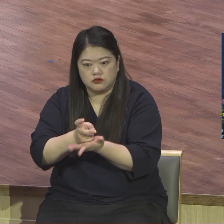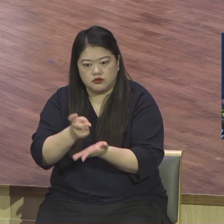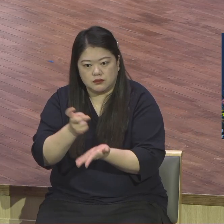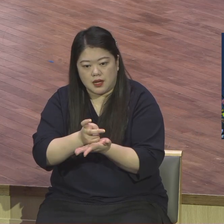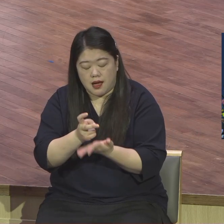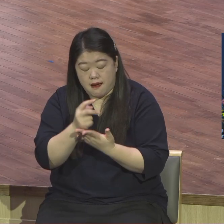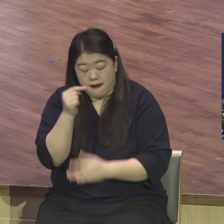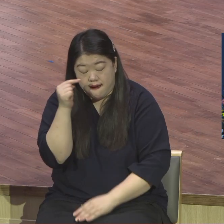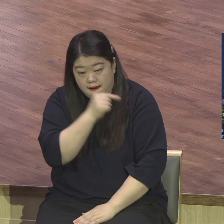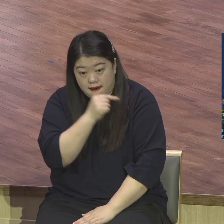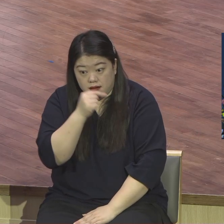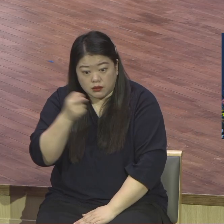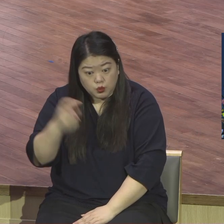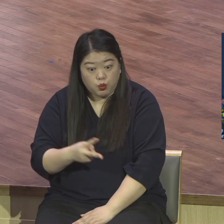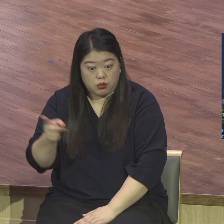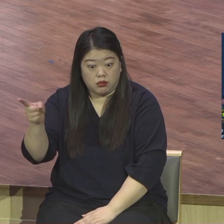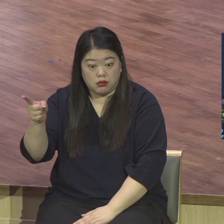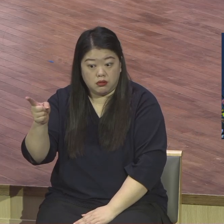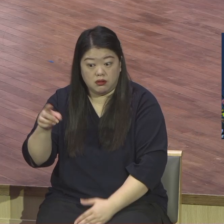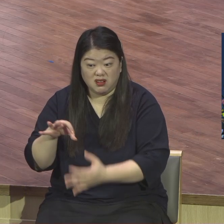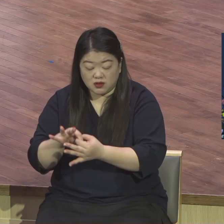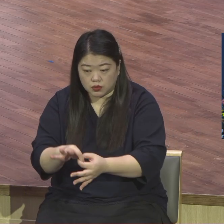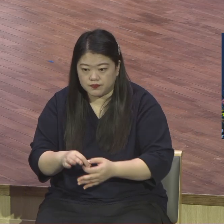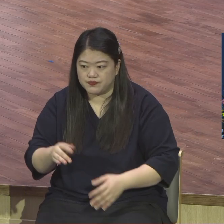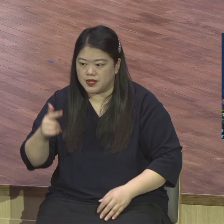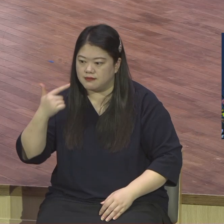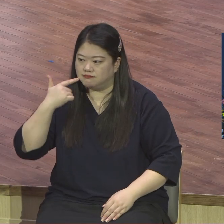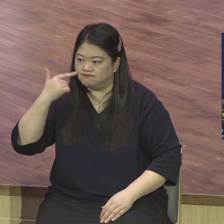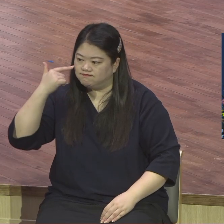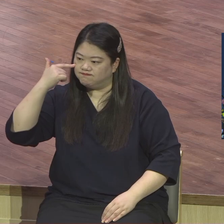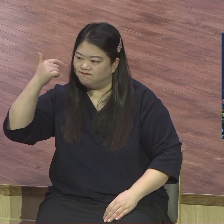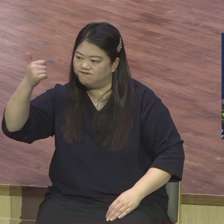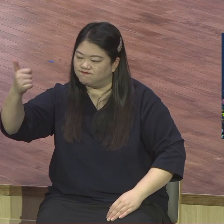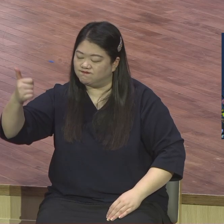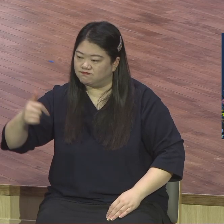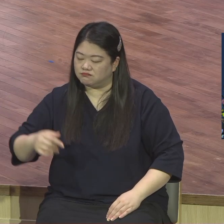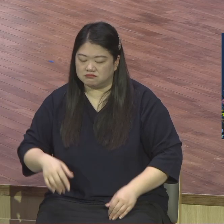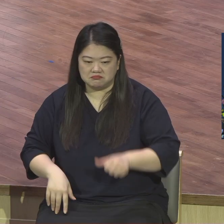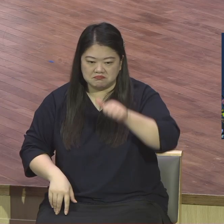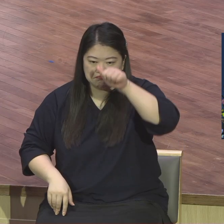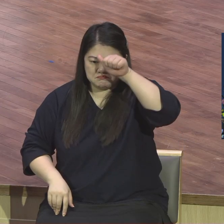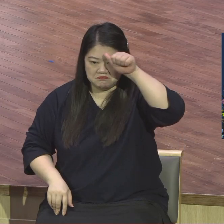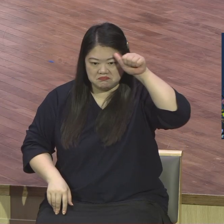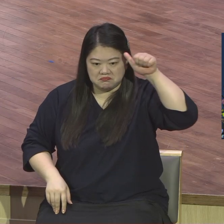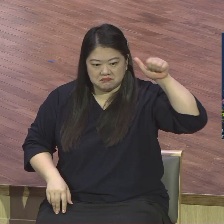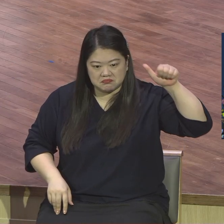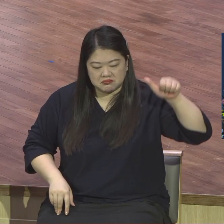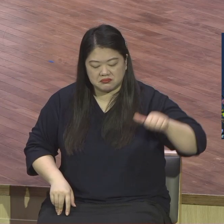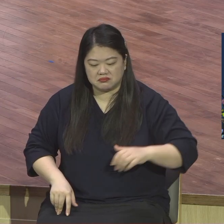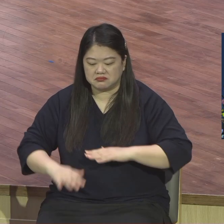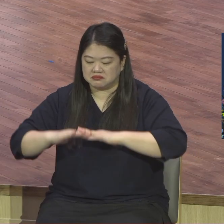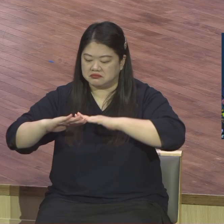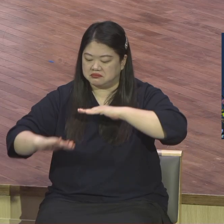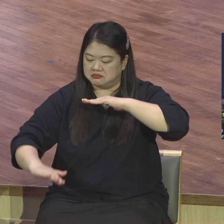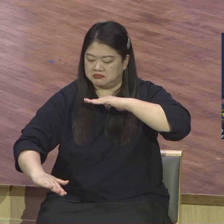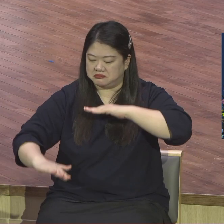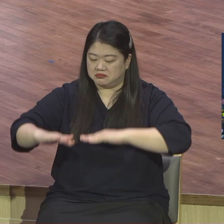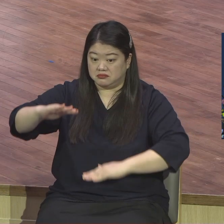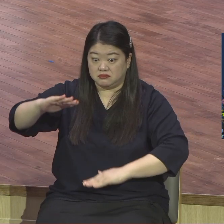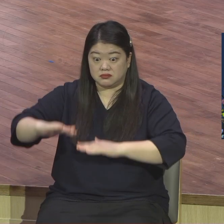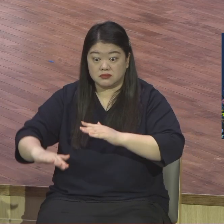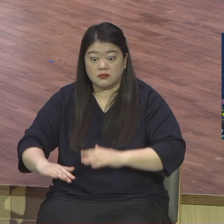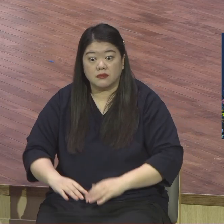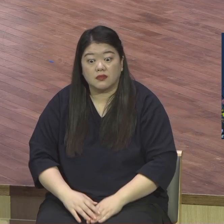피튀기를 싸우고 있습니다. 목사 장로간에, 장로들 사이에서, 교인들 사이에서